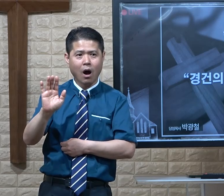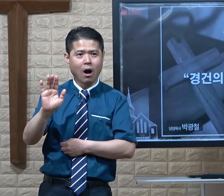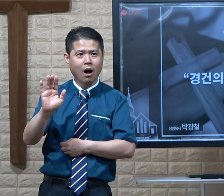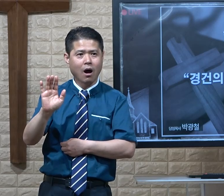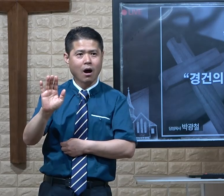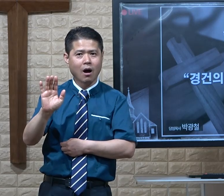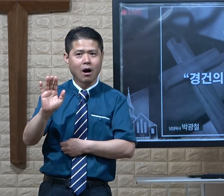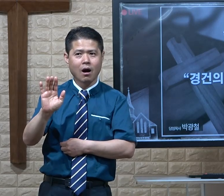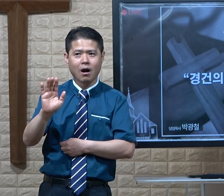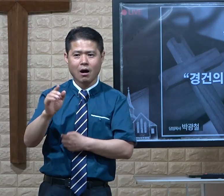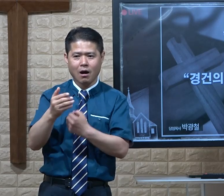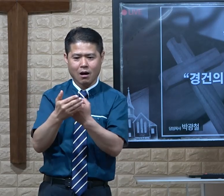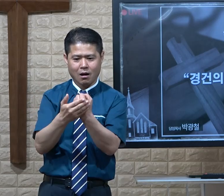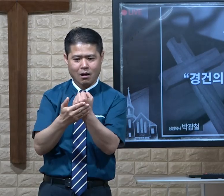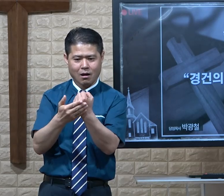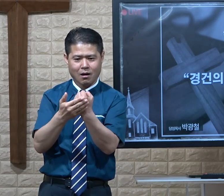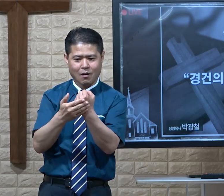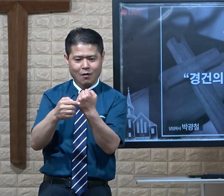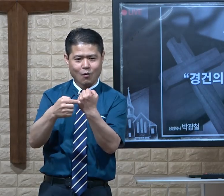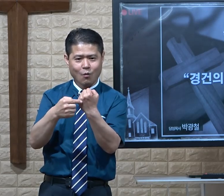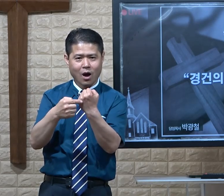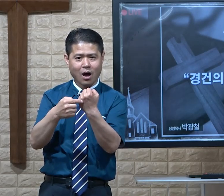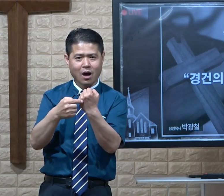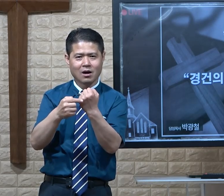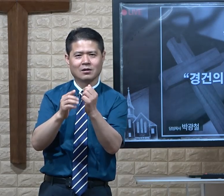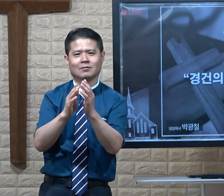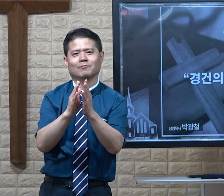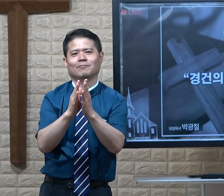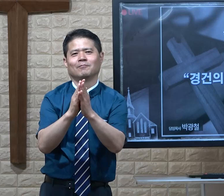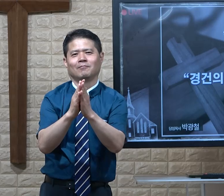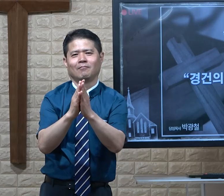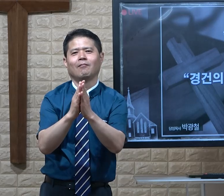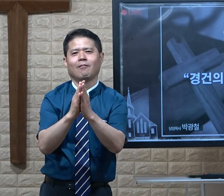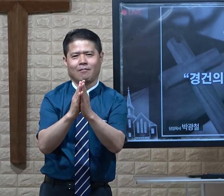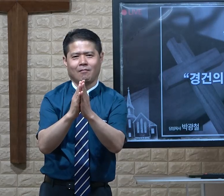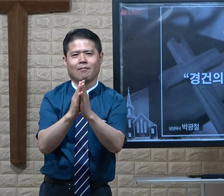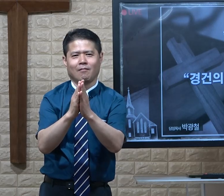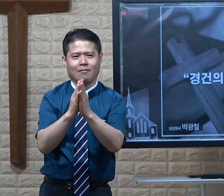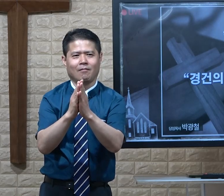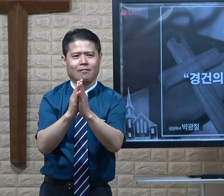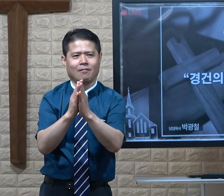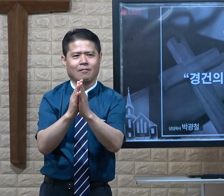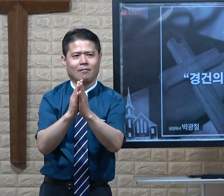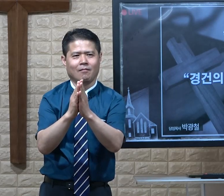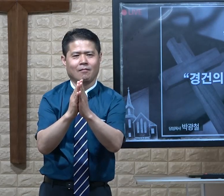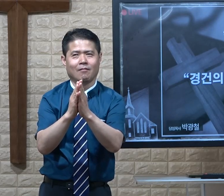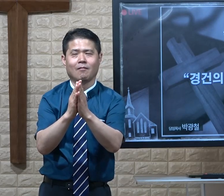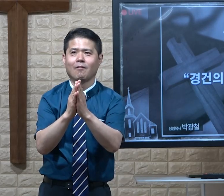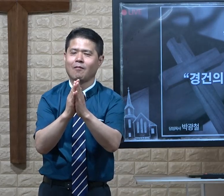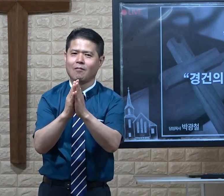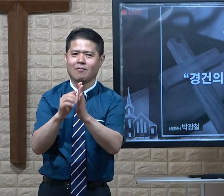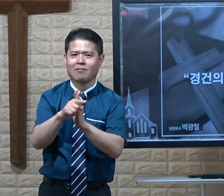피해가 없었습니다. 그 은혜라는 것은 바로 우리 기도의 힘